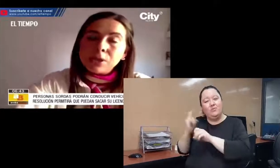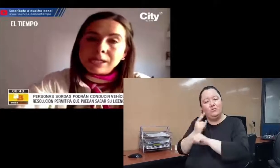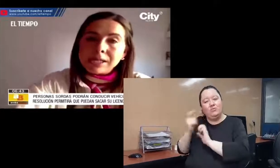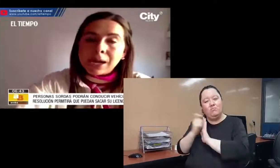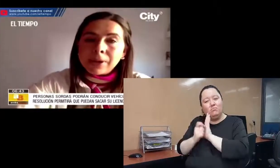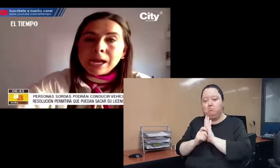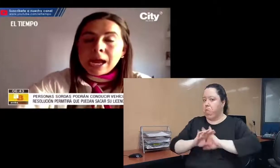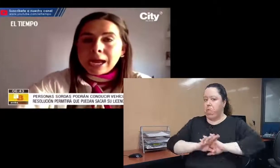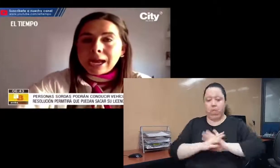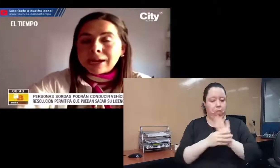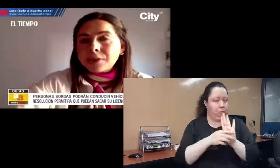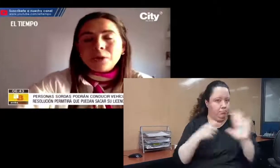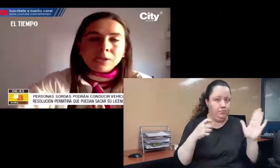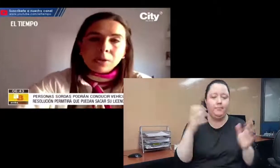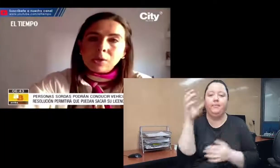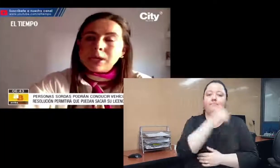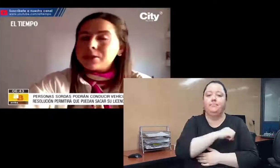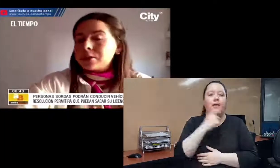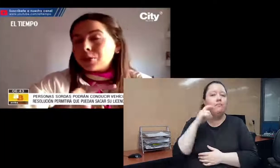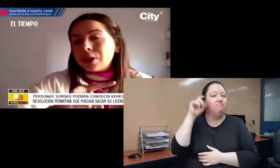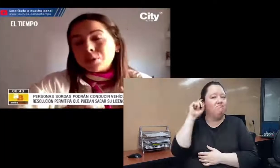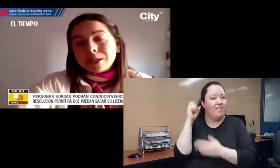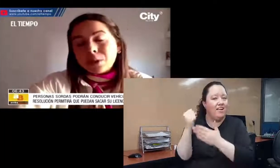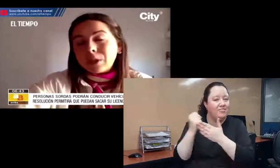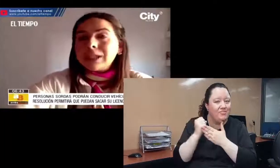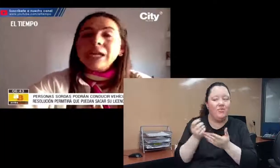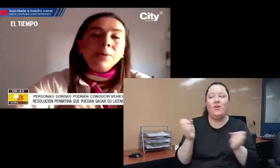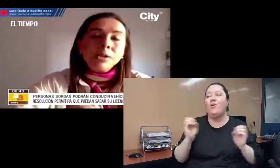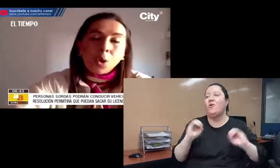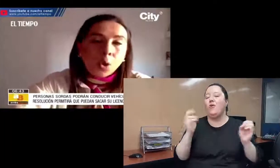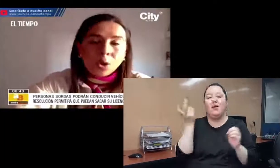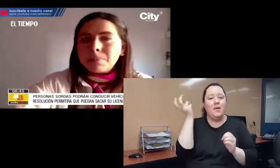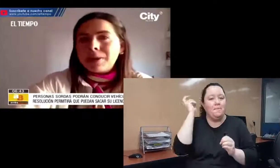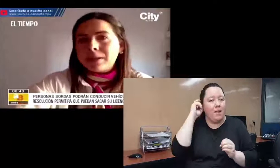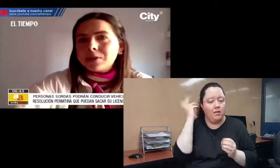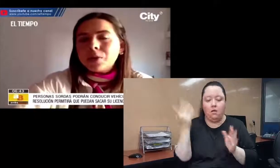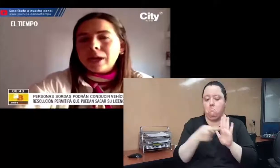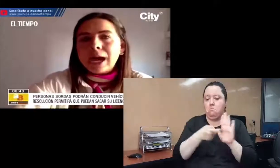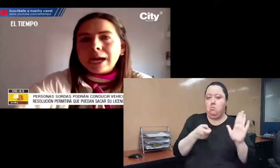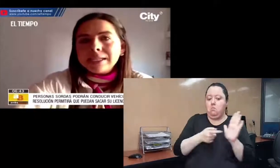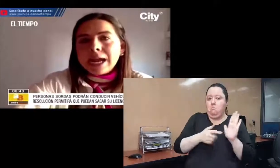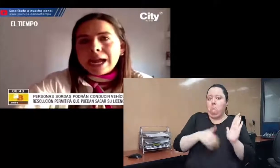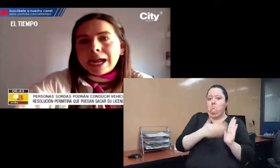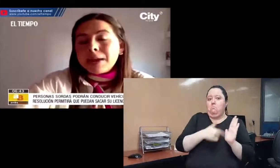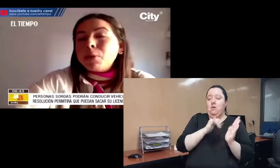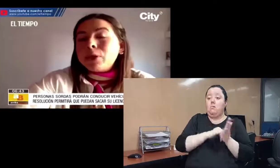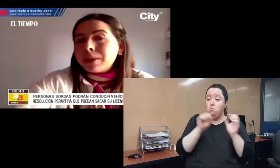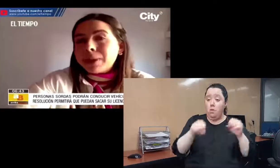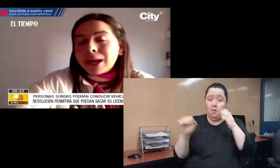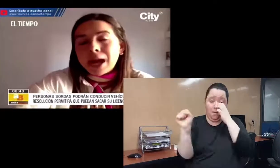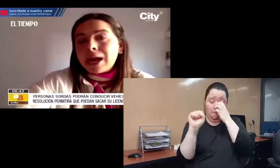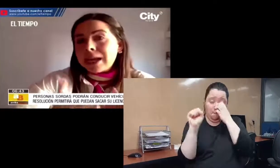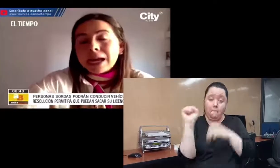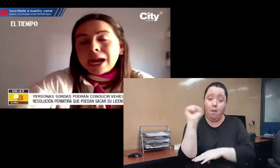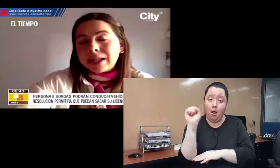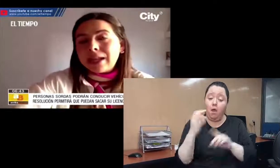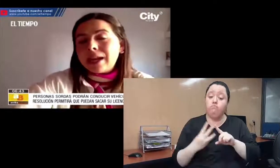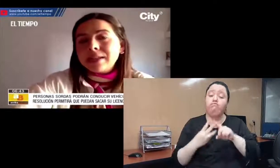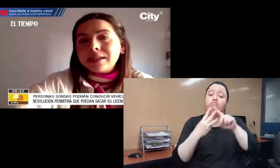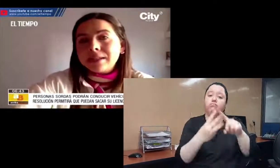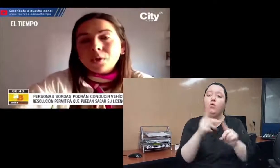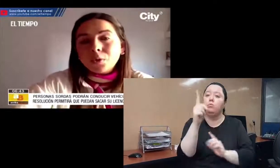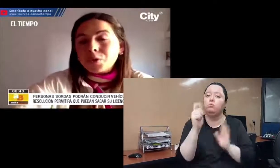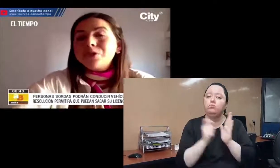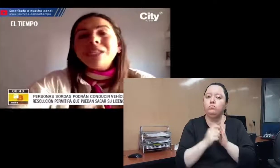utilizaban relacionadas con la utilización de ayudas auditivas o implantes cocleares y podrán manejar y adquirir la licencia de